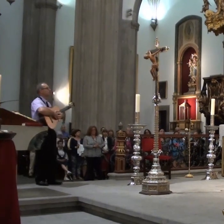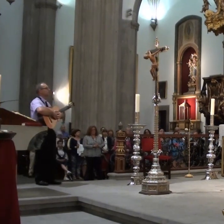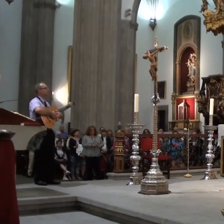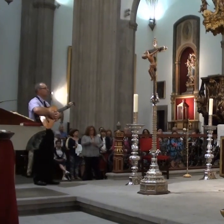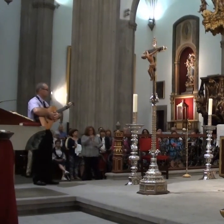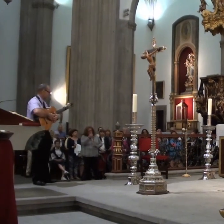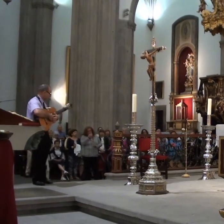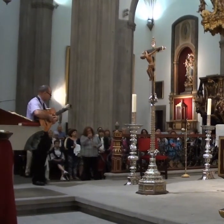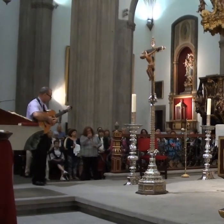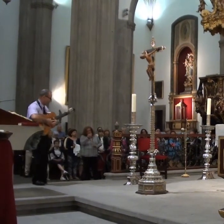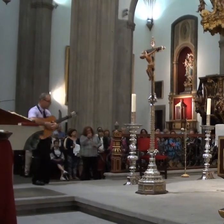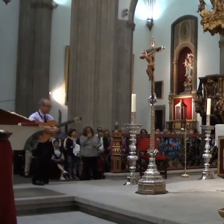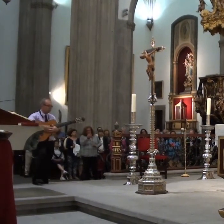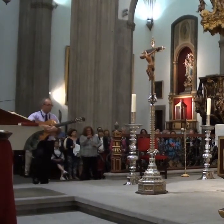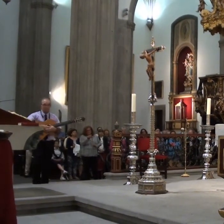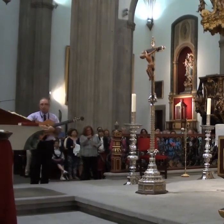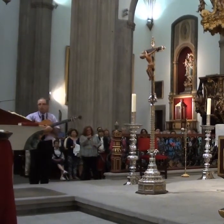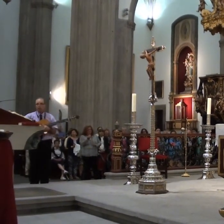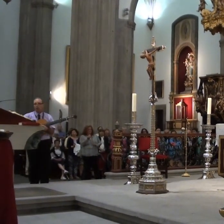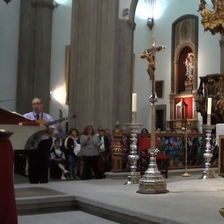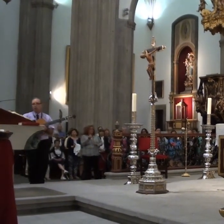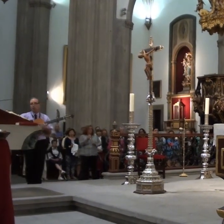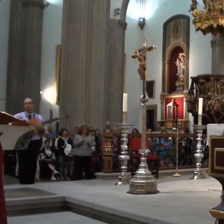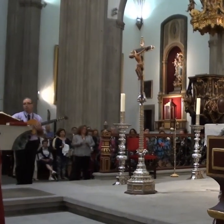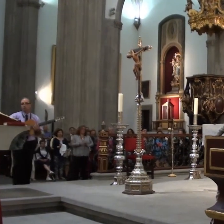le diste el pan del cielo